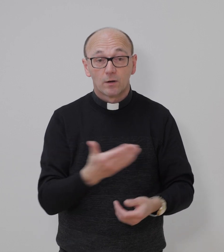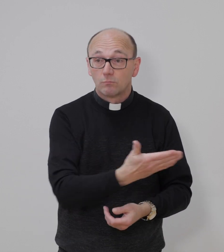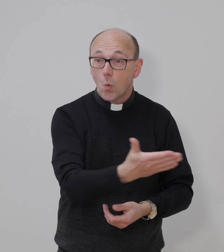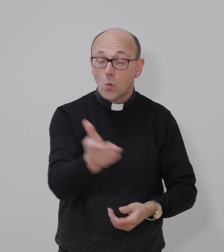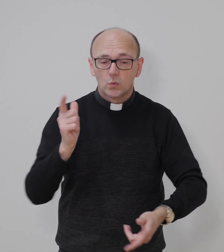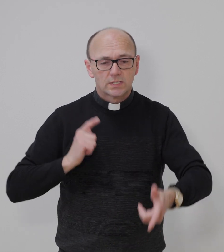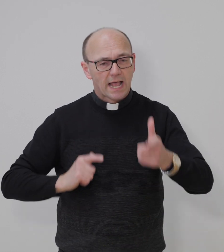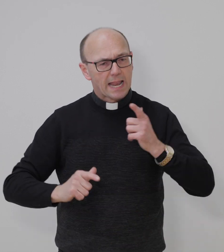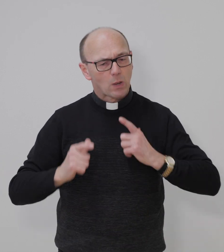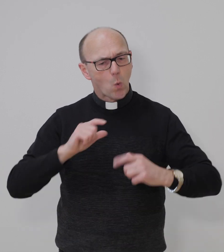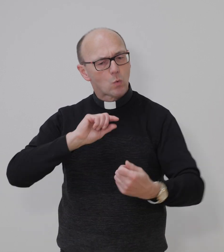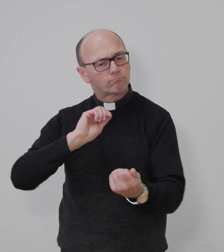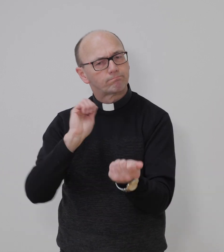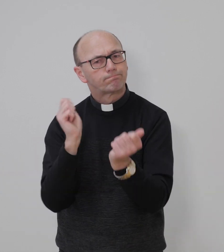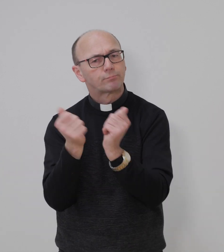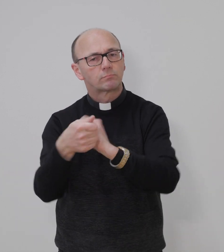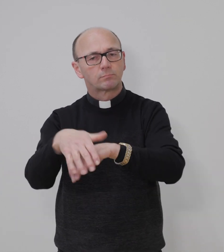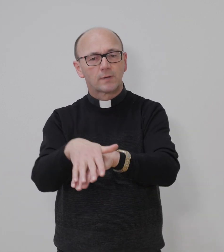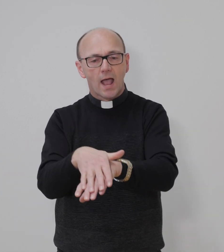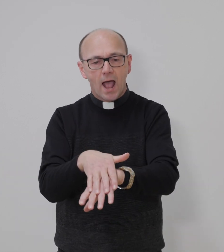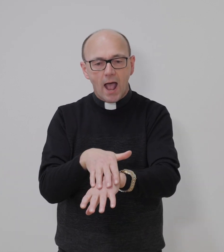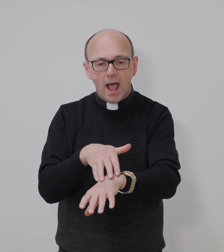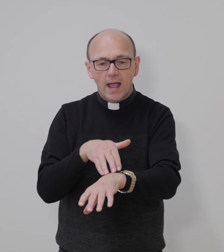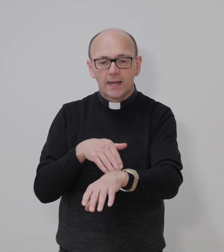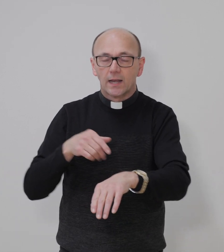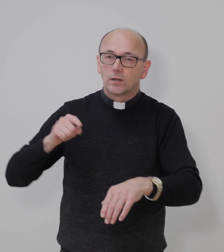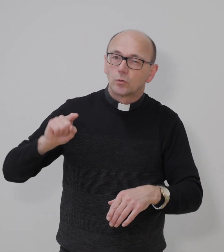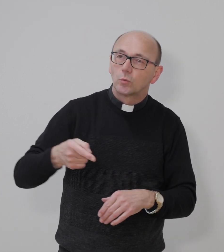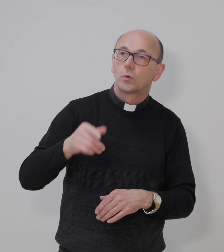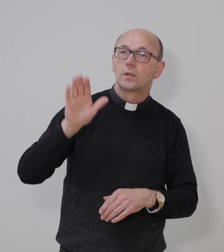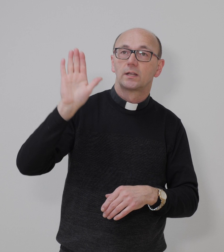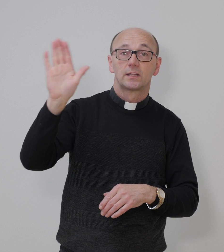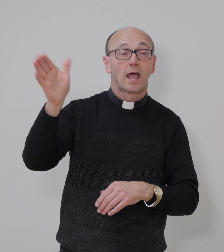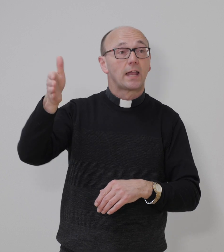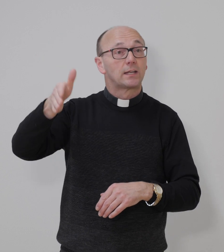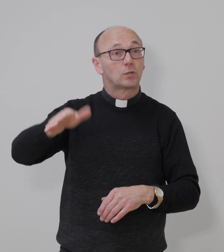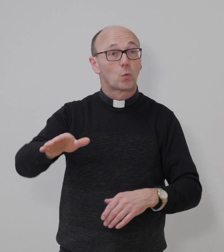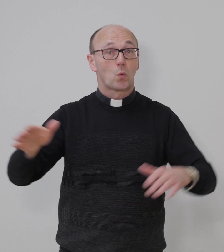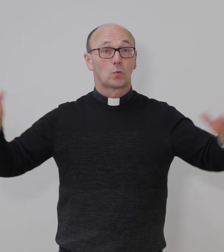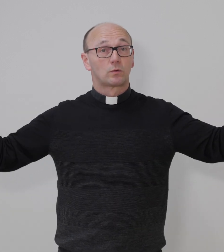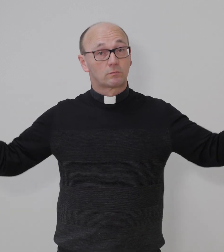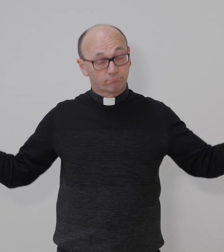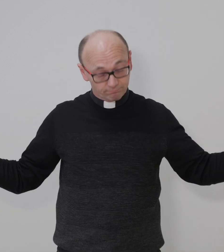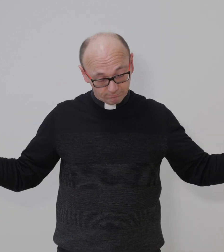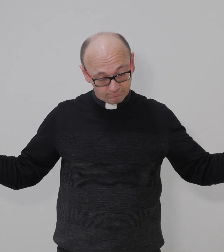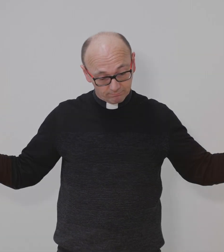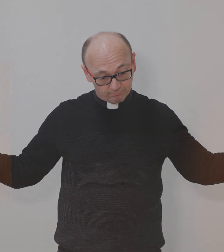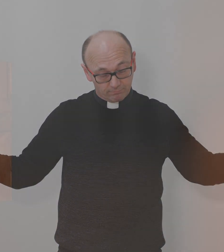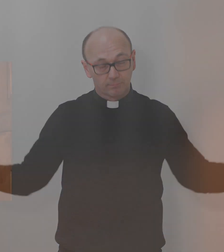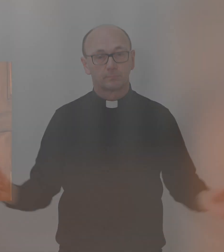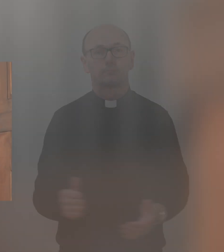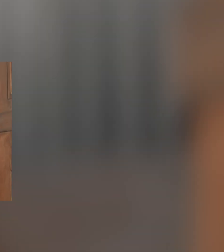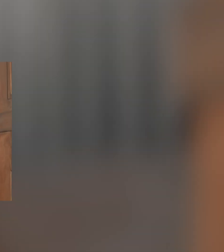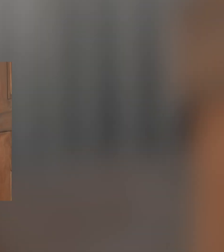Welt. Herr Jesus, wende unsere Not zum Heil